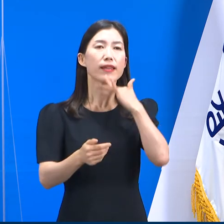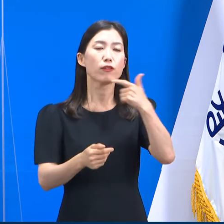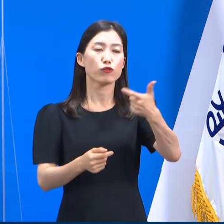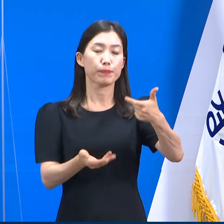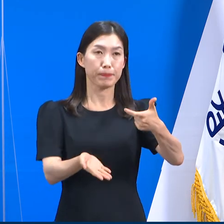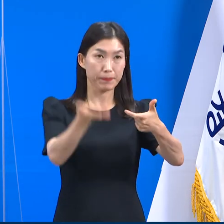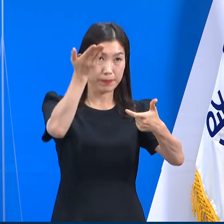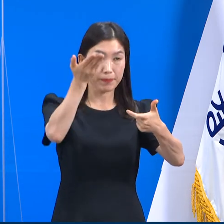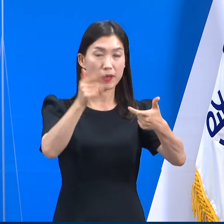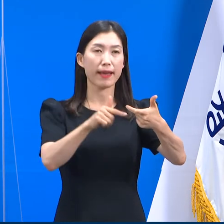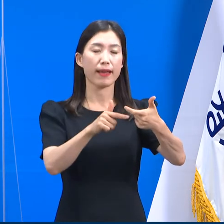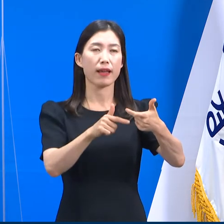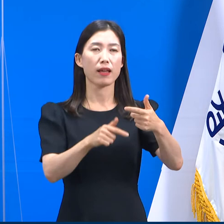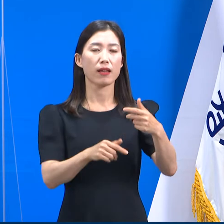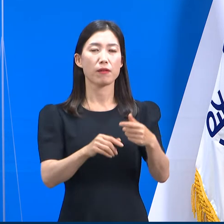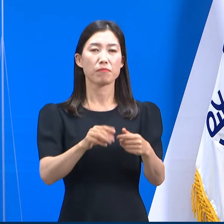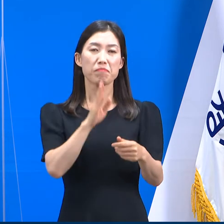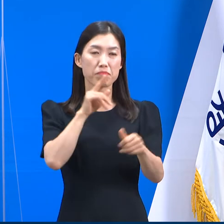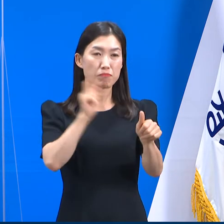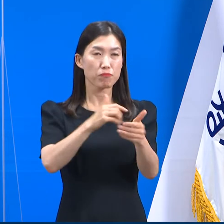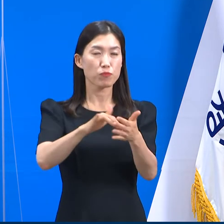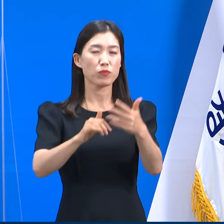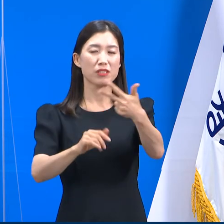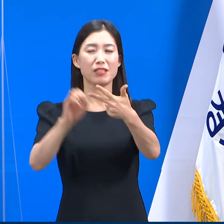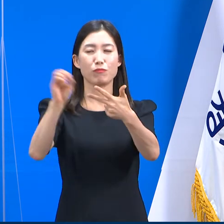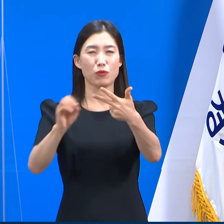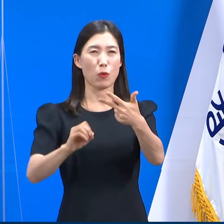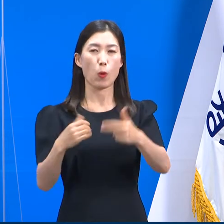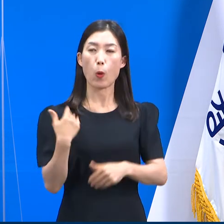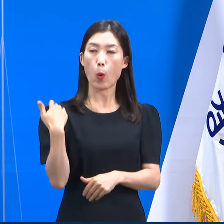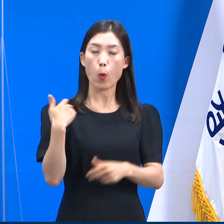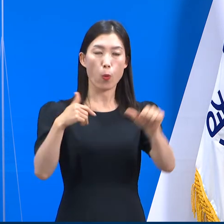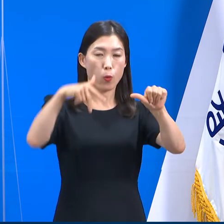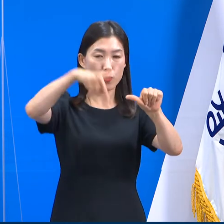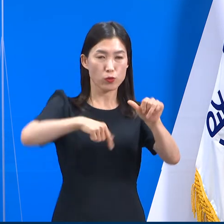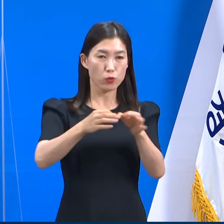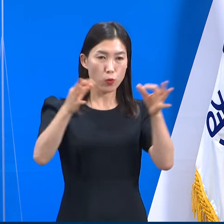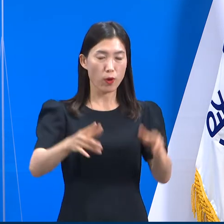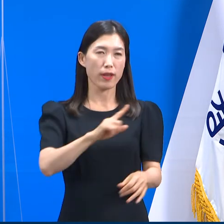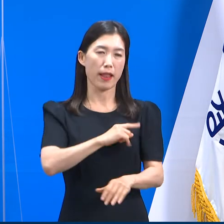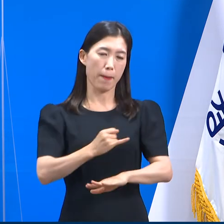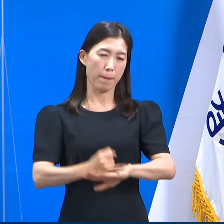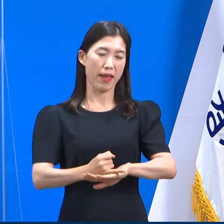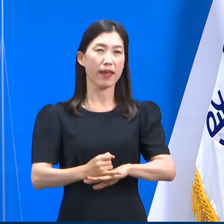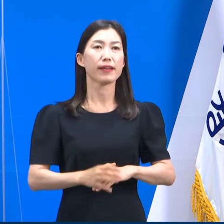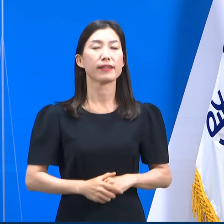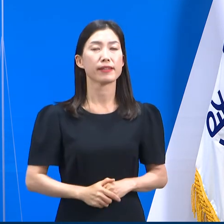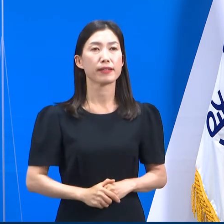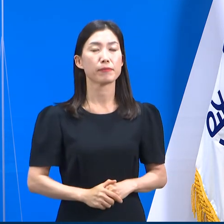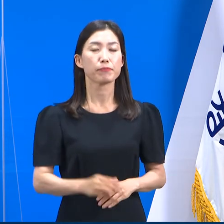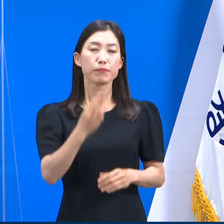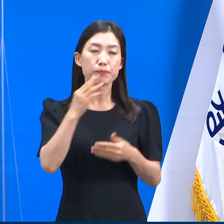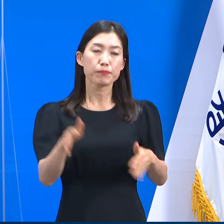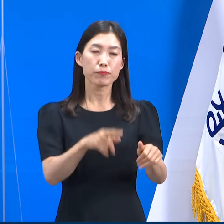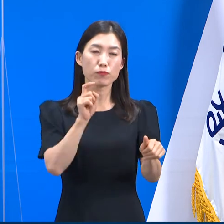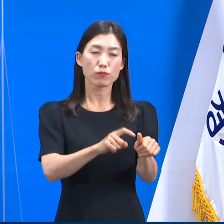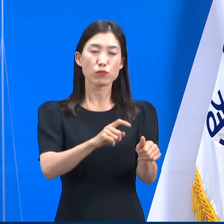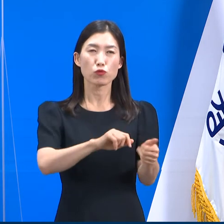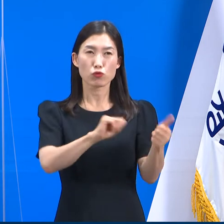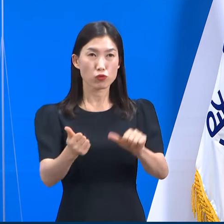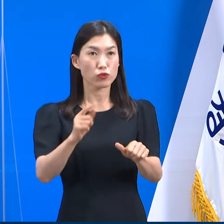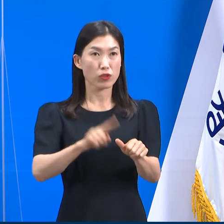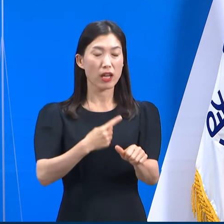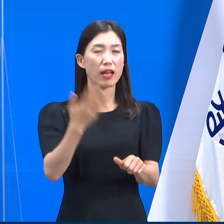이상은 7%로 최근 5주간 가장 낮게 나타났습니다. 도내 치명률은 지난